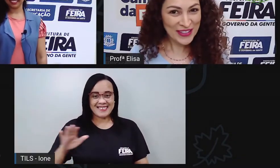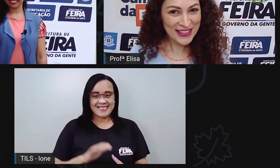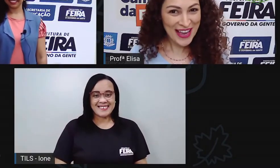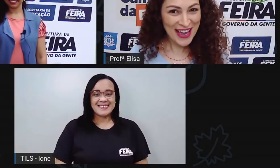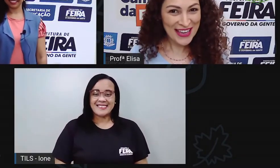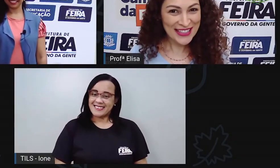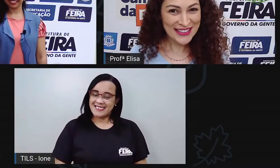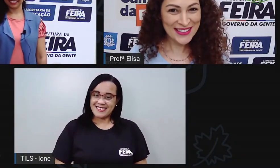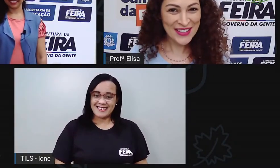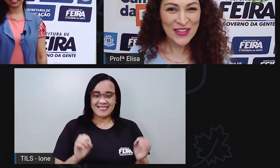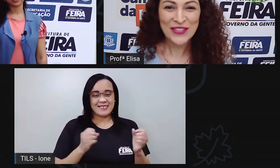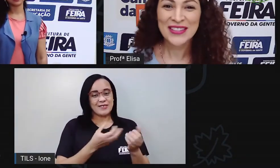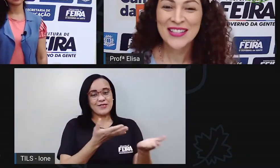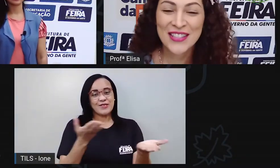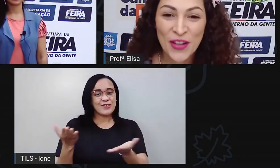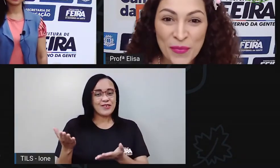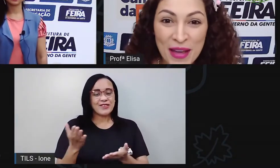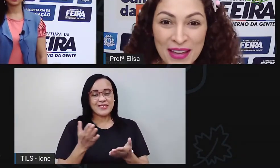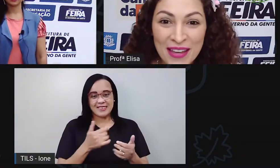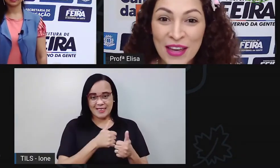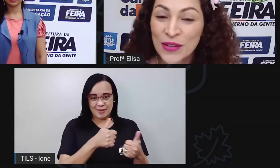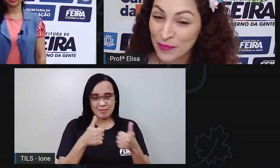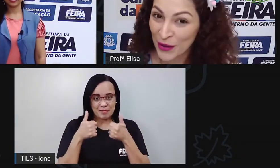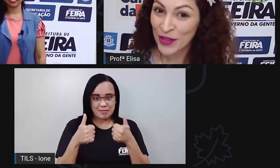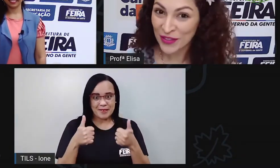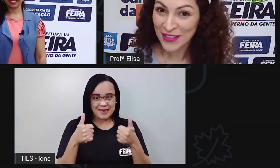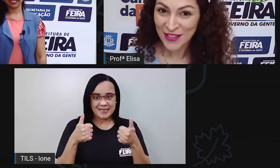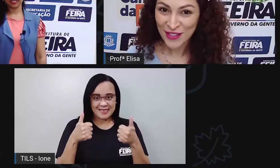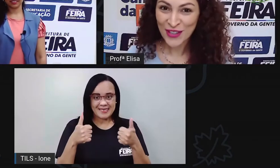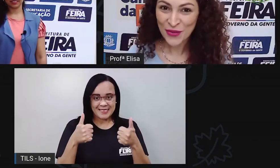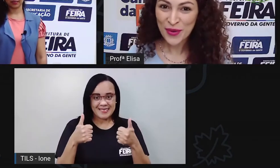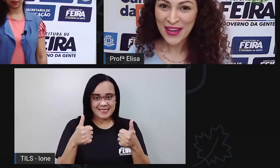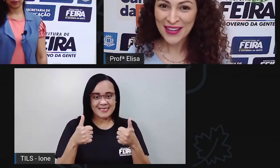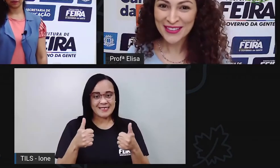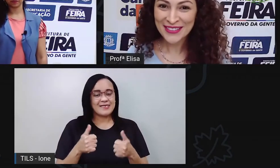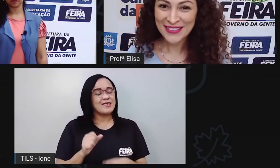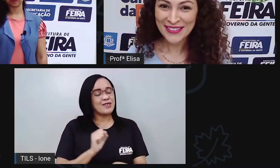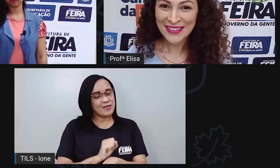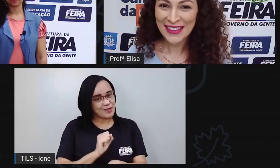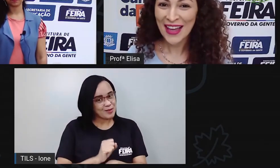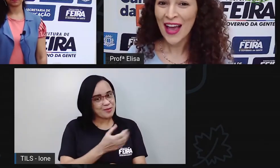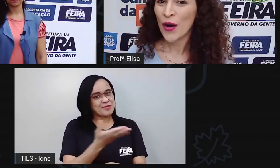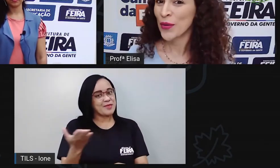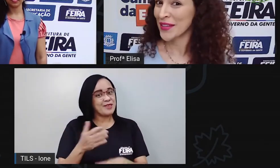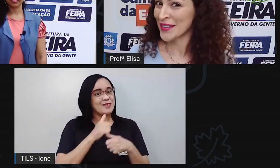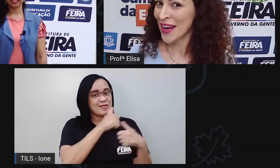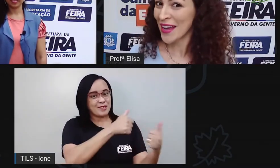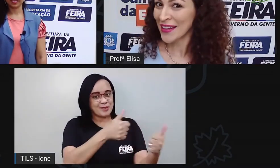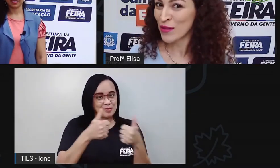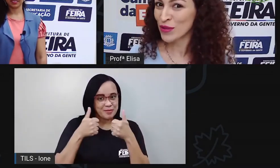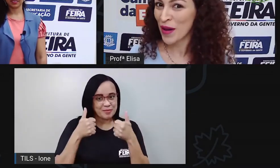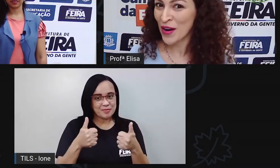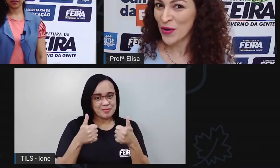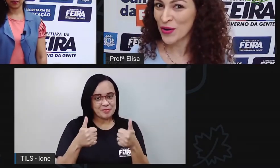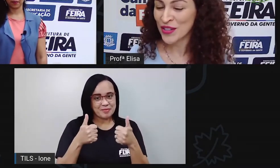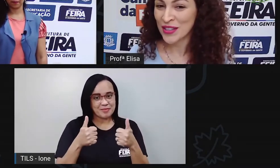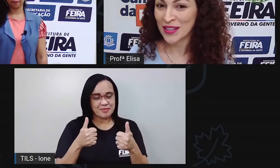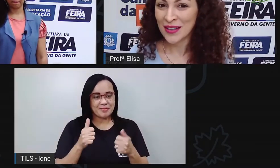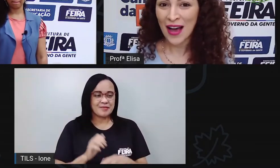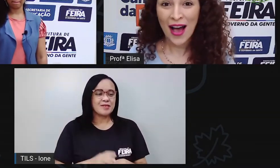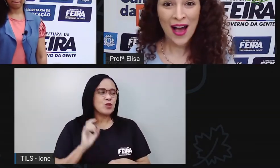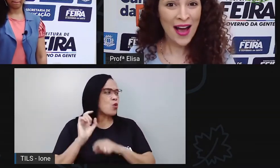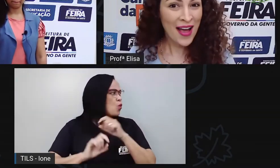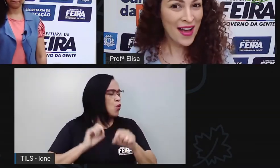Como vão vocês? Vocês estão bem? Eu espero que vocês estejam bem. O que será que temos para